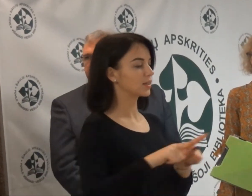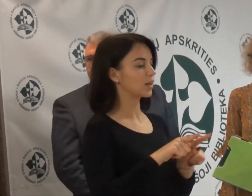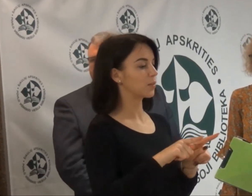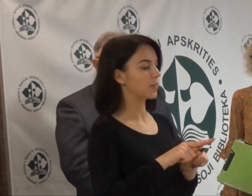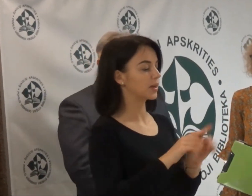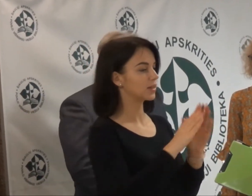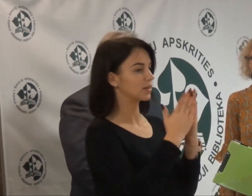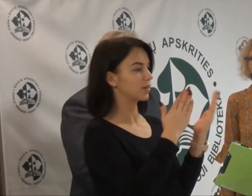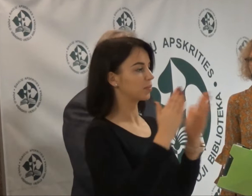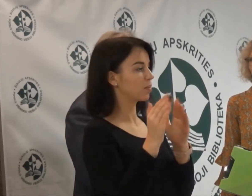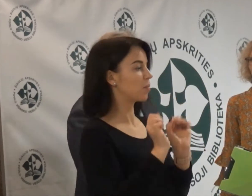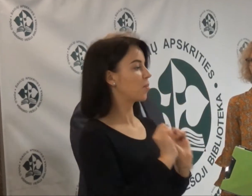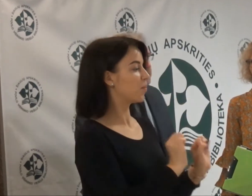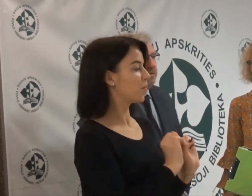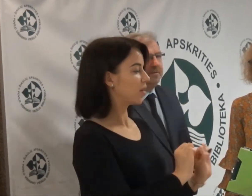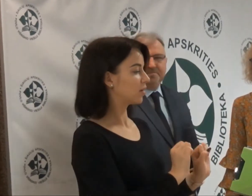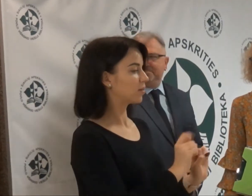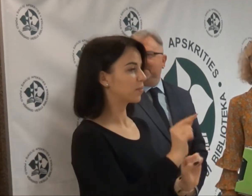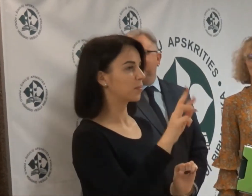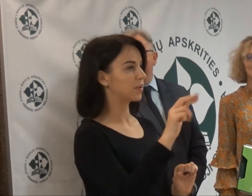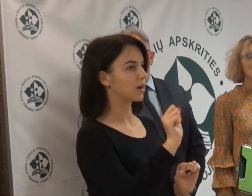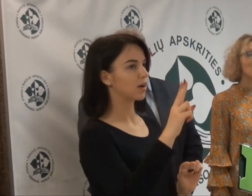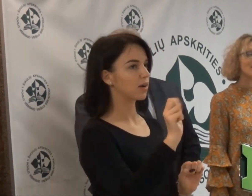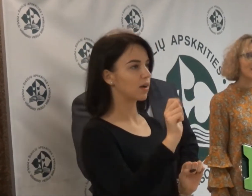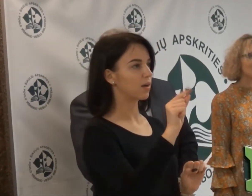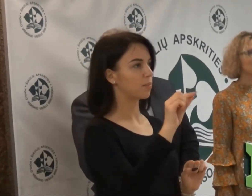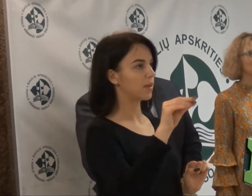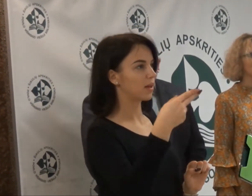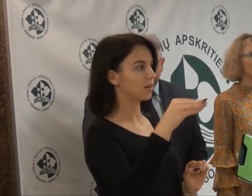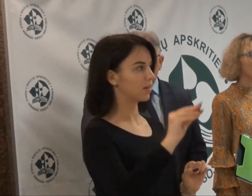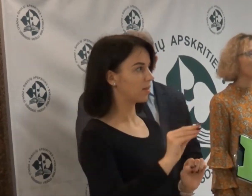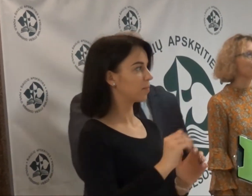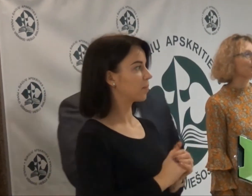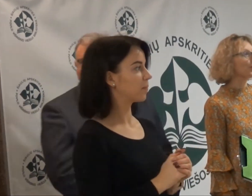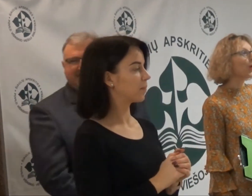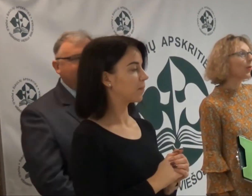bibliotekos pavaduotoją Ekateriną Prakapenę, kurie padės